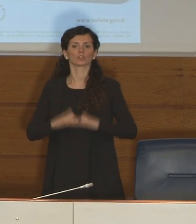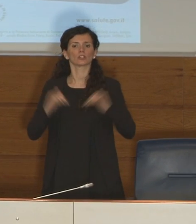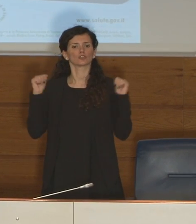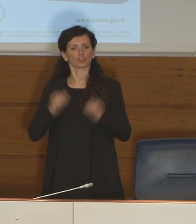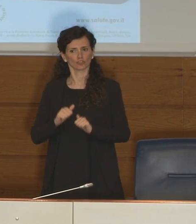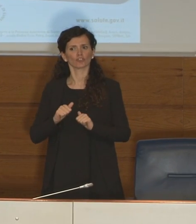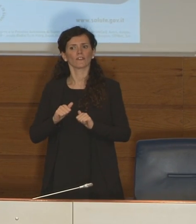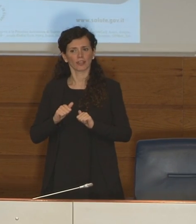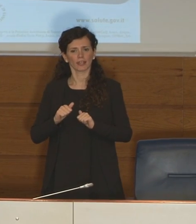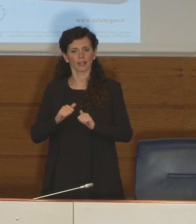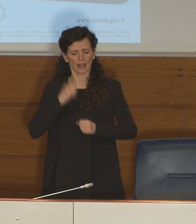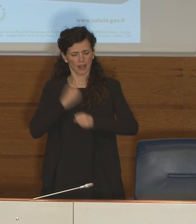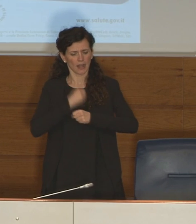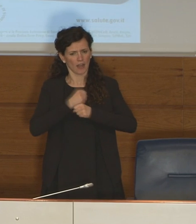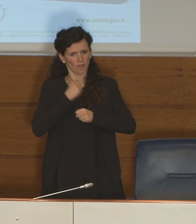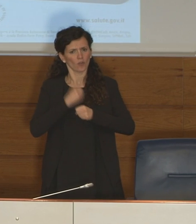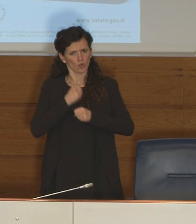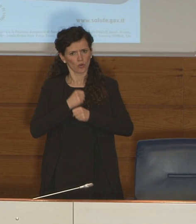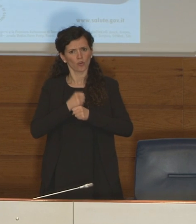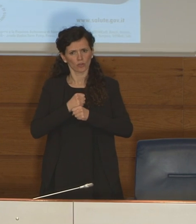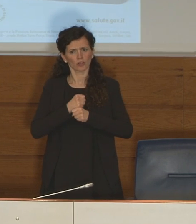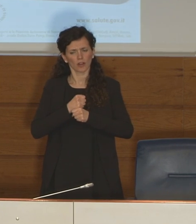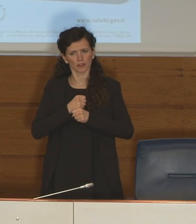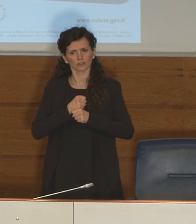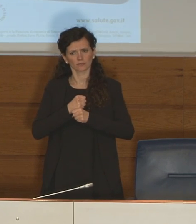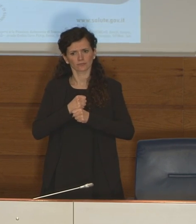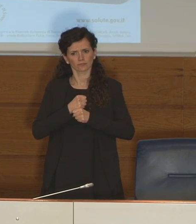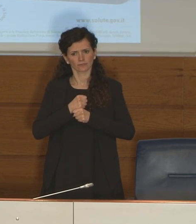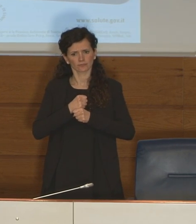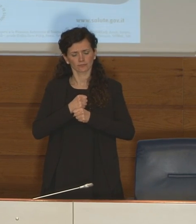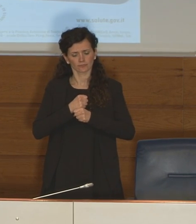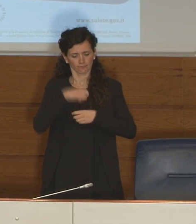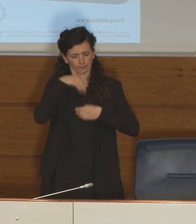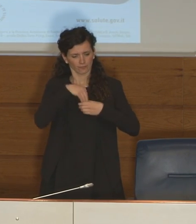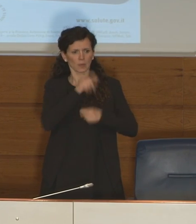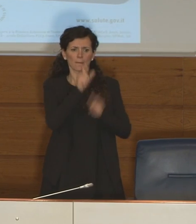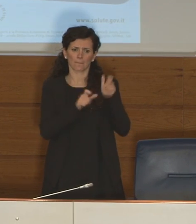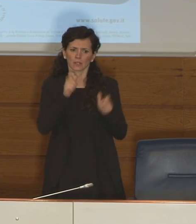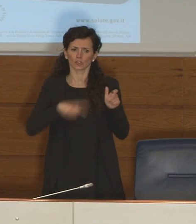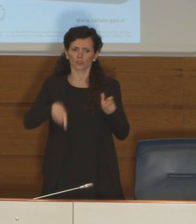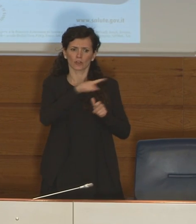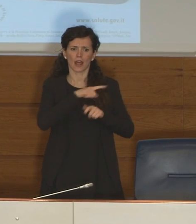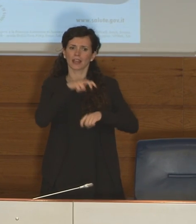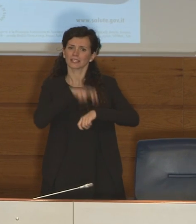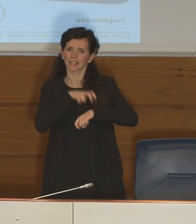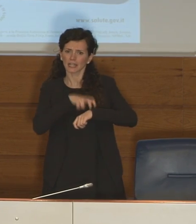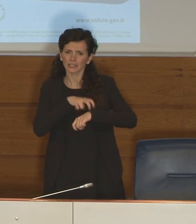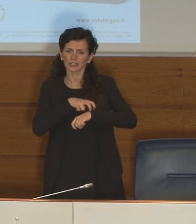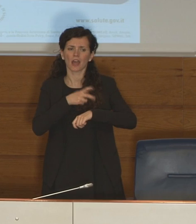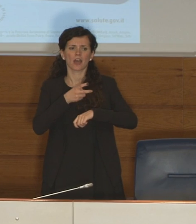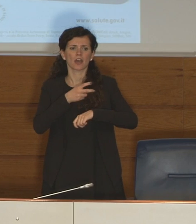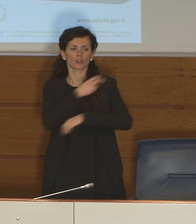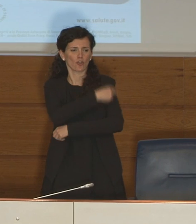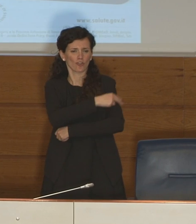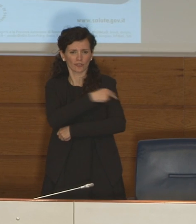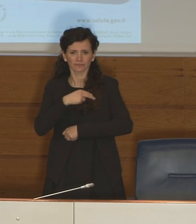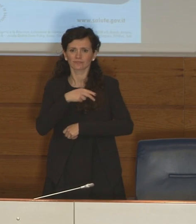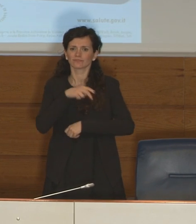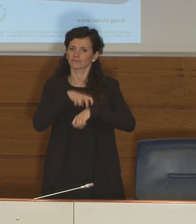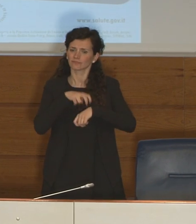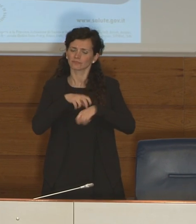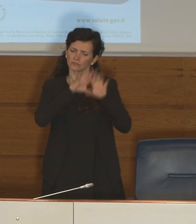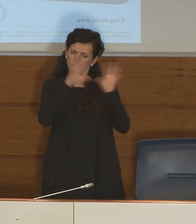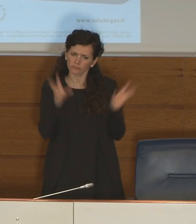vede coinvolto al di là del personale sanitario dei medici del personale sanitario